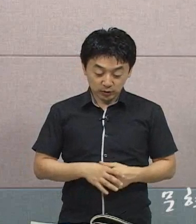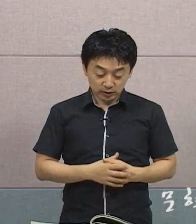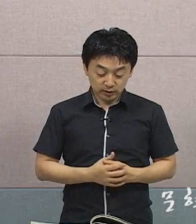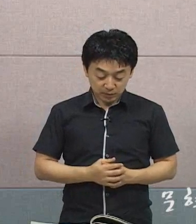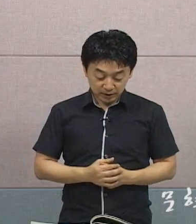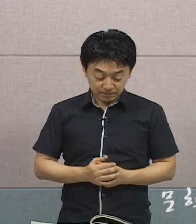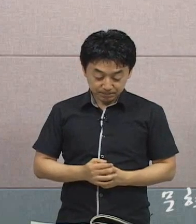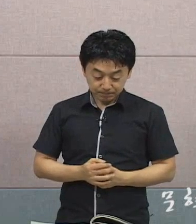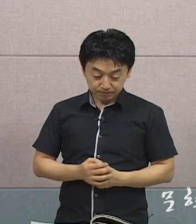듯 합니다.